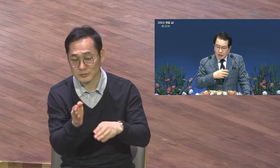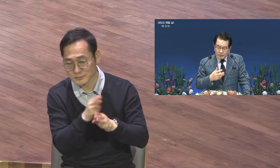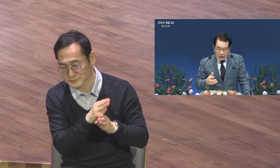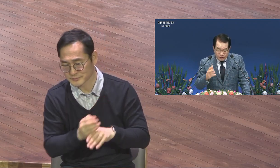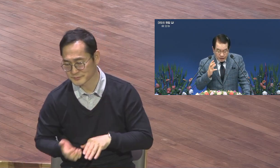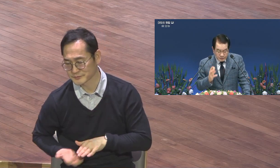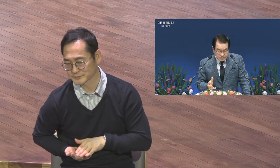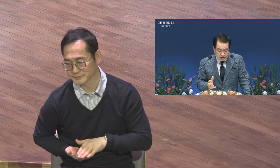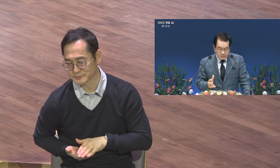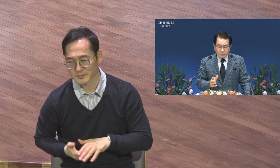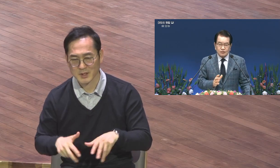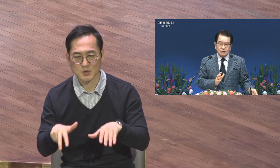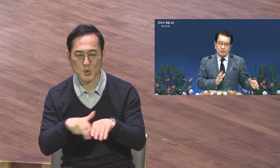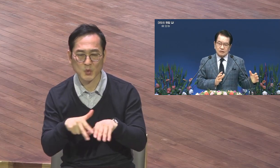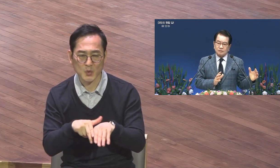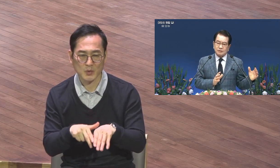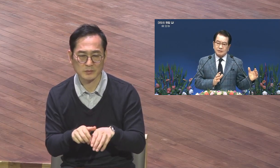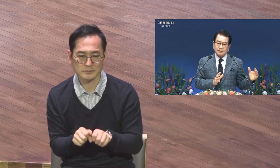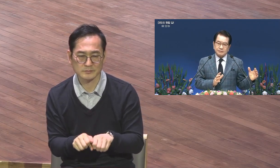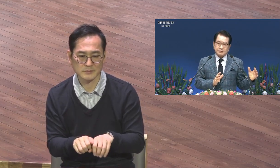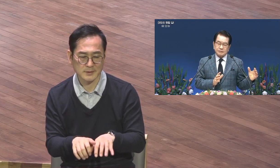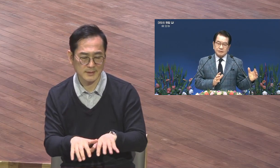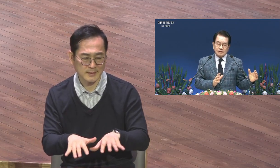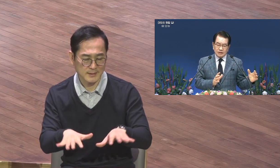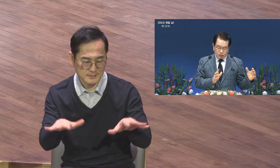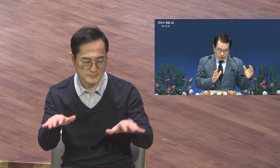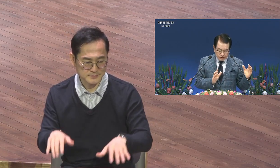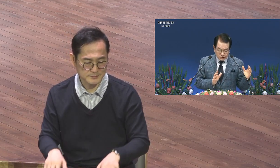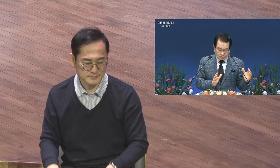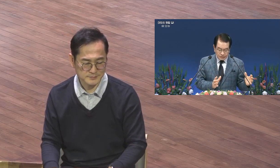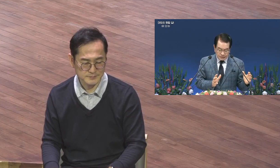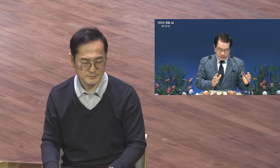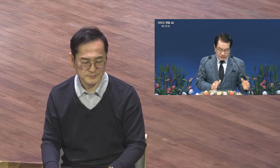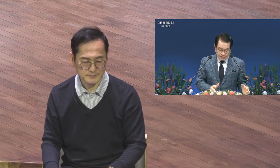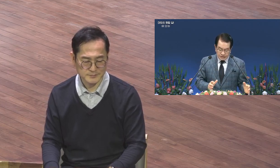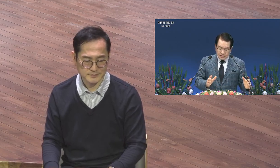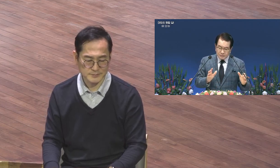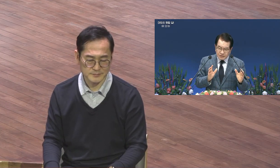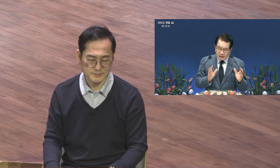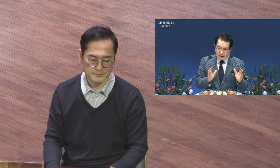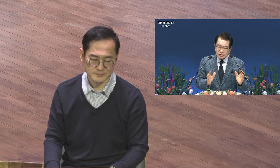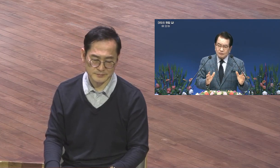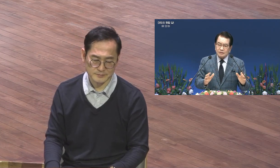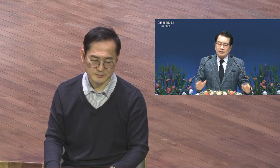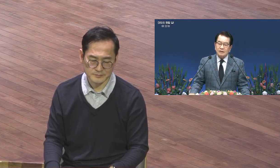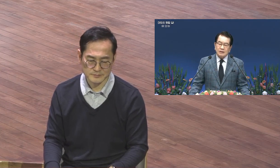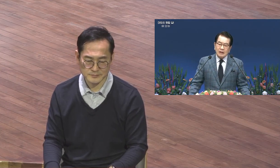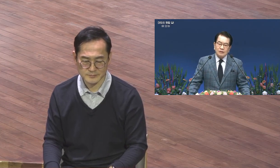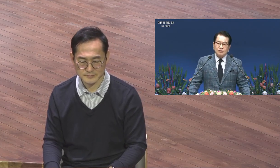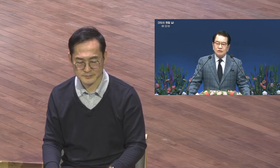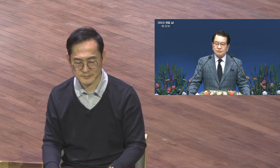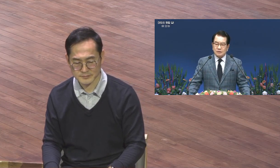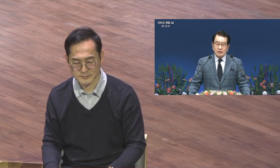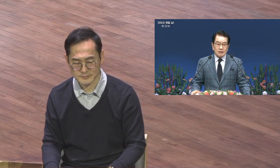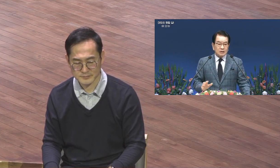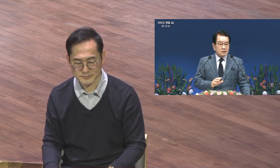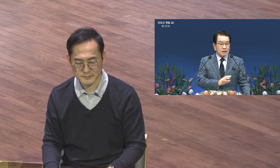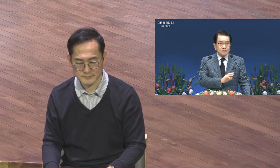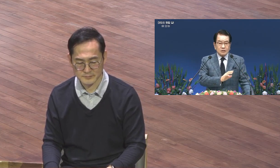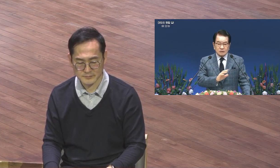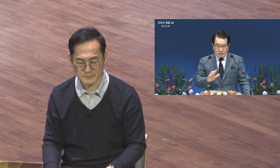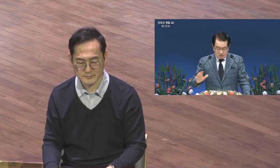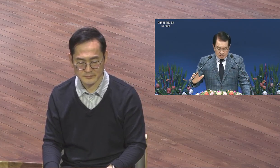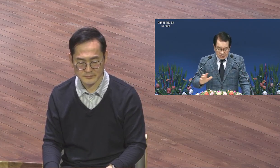무슬림은 이주하면 예외 없이 모스크 시험입니다. 기도처 시험입니다. 이슬람 센터 시험입니다. 학교 시험입니다.